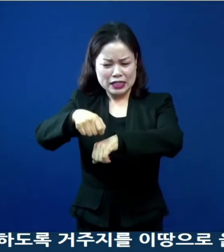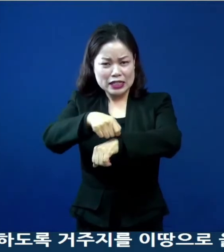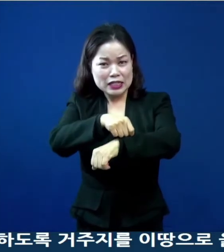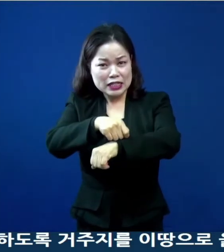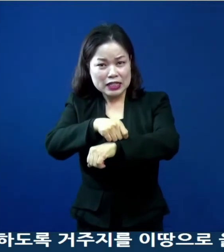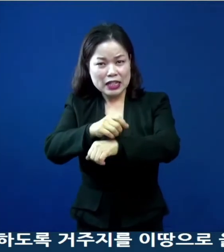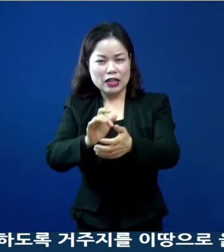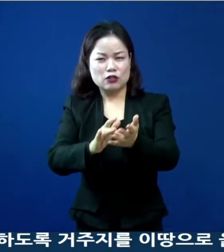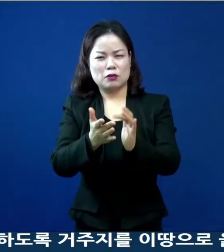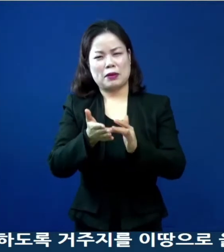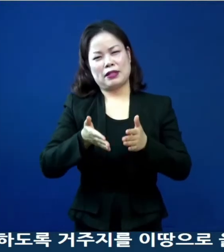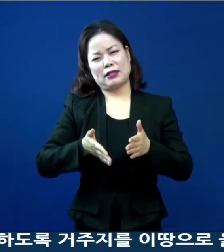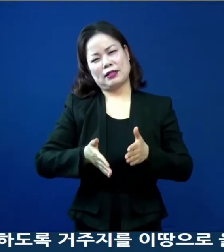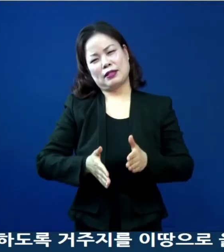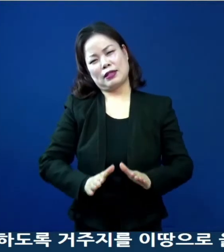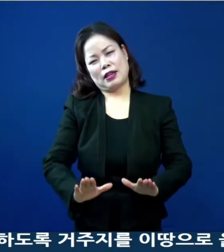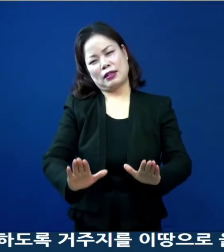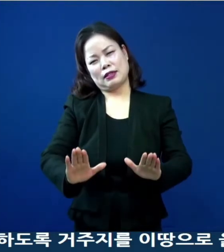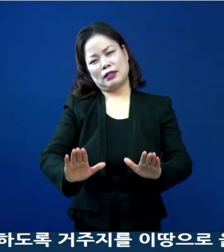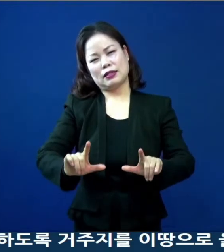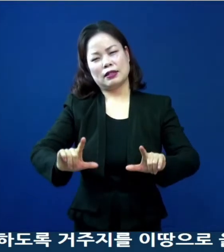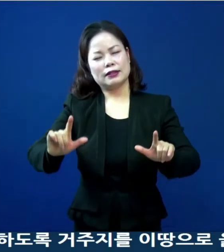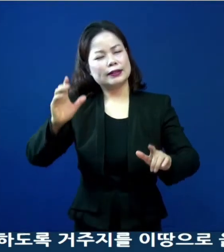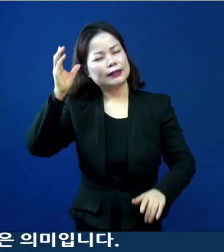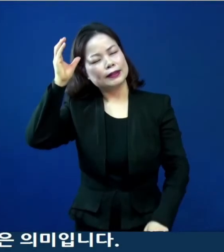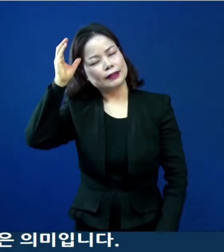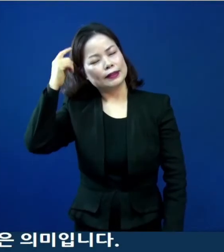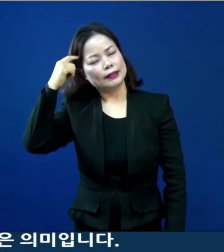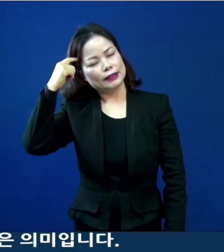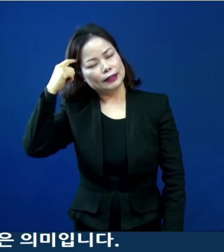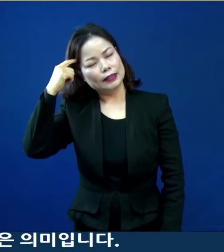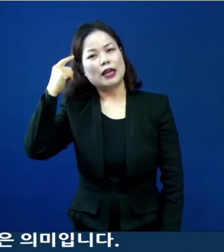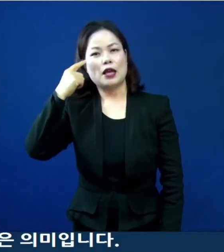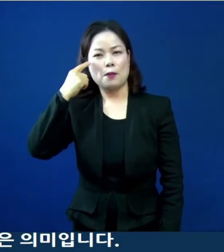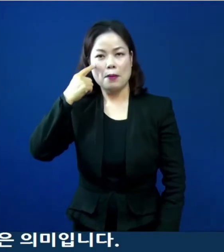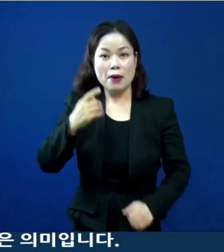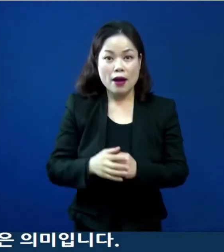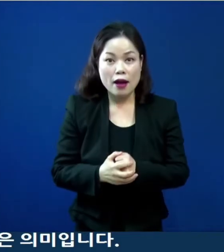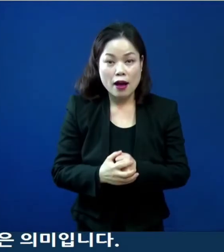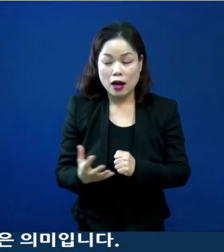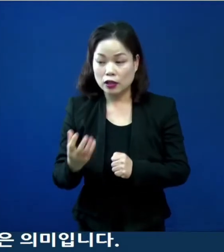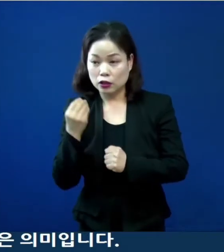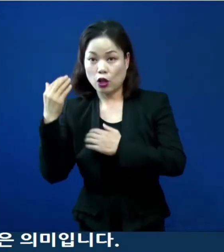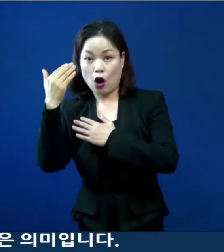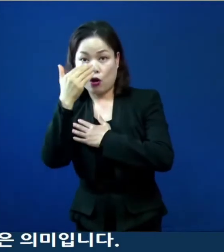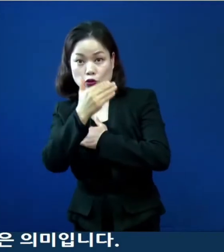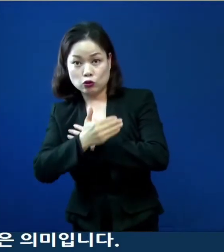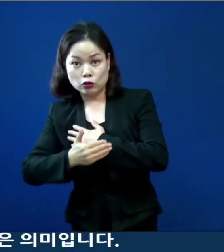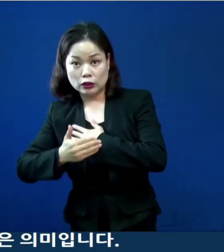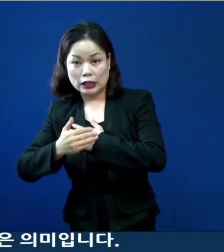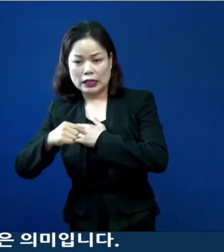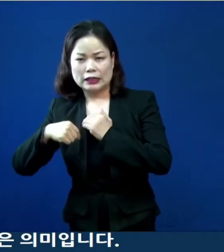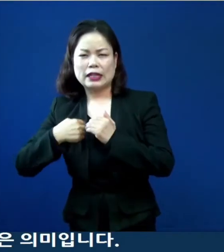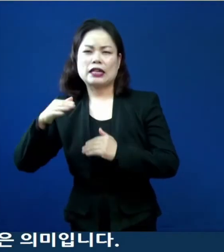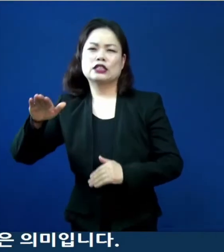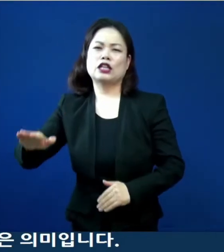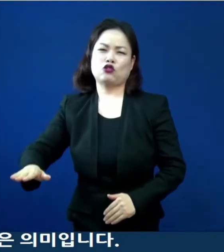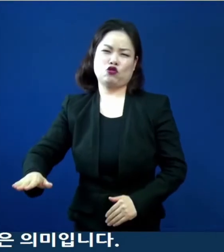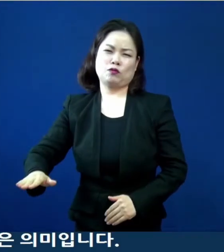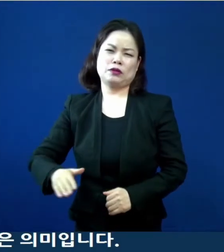특별히 성탄 계절에 깊게 한 번씩 묵상해보는 기회가 있었으면 좋겠습니다. 성육신은 하나님의 자기 낮춤이